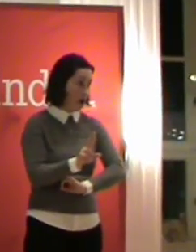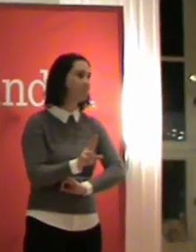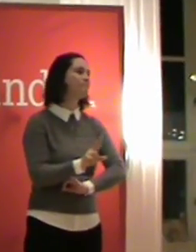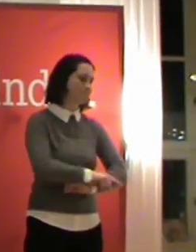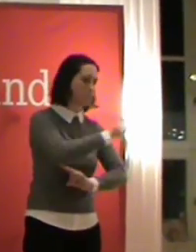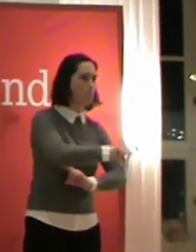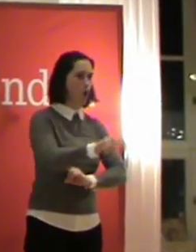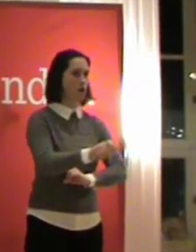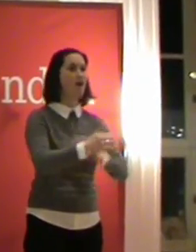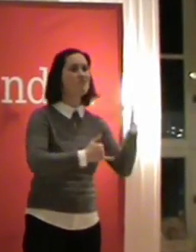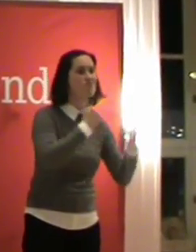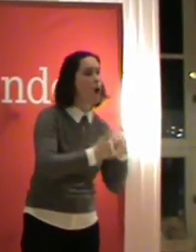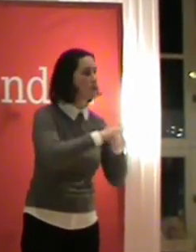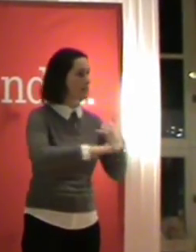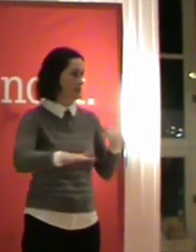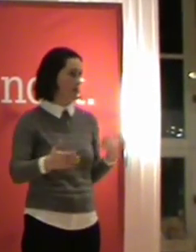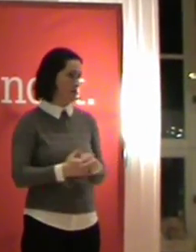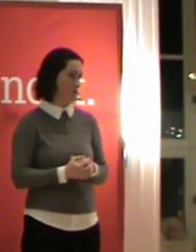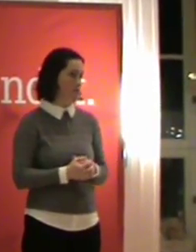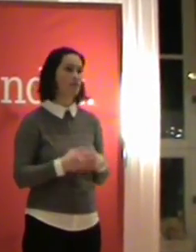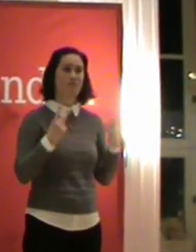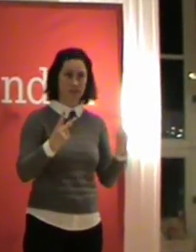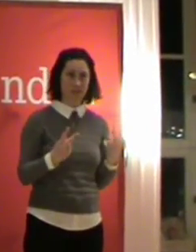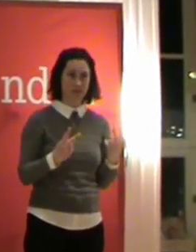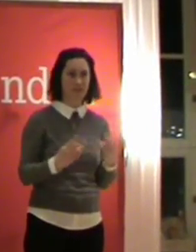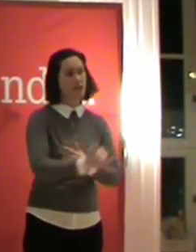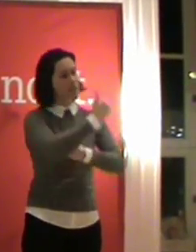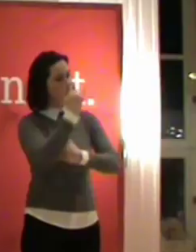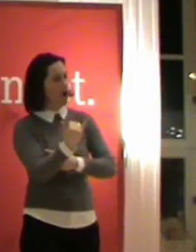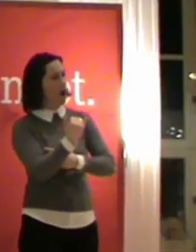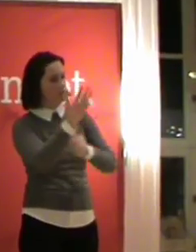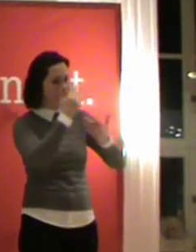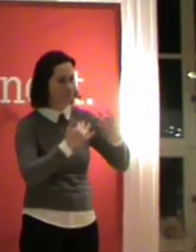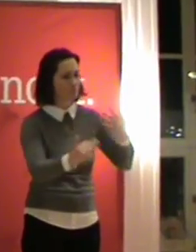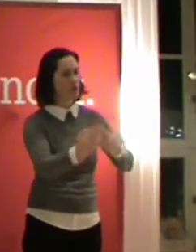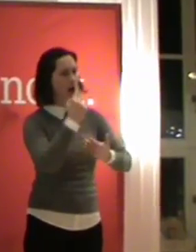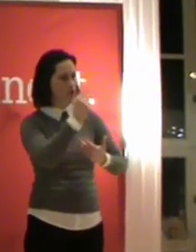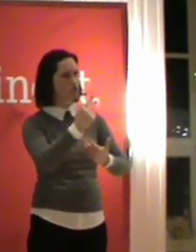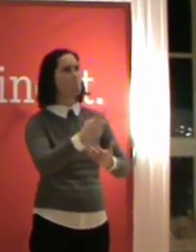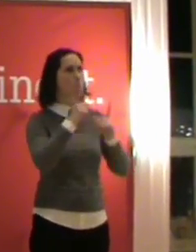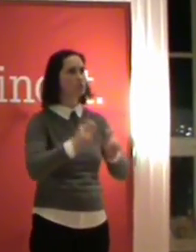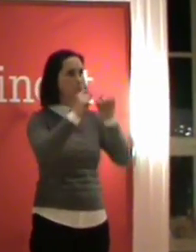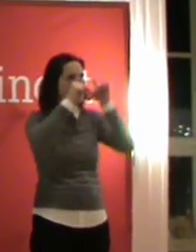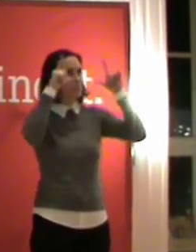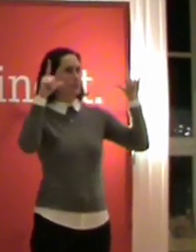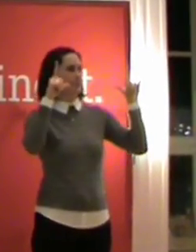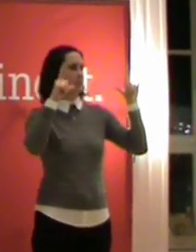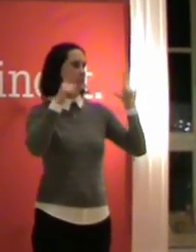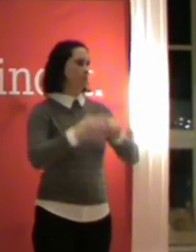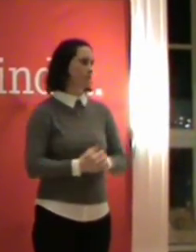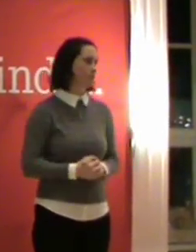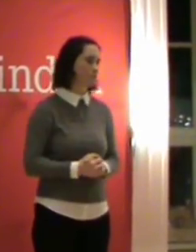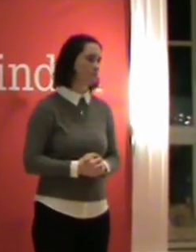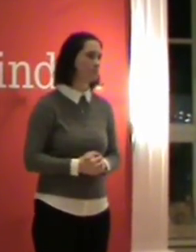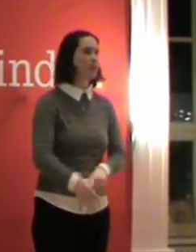zuallererst. Und das, glaube ich, müssen wir uns bei Betrachtung eines Jahres, was vor uns steht, schon vor Augen führen.